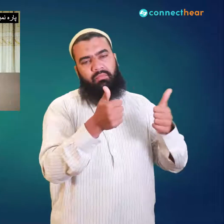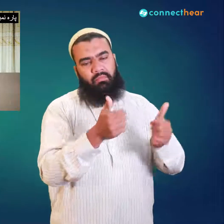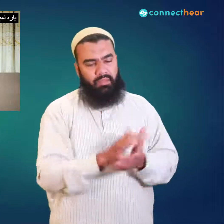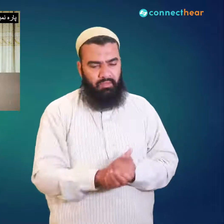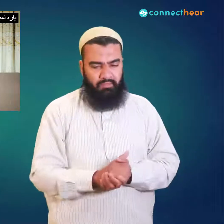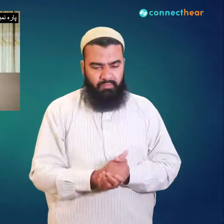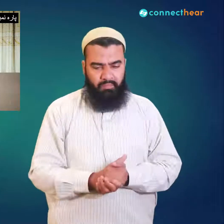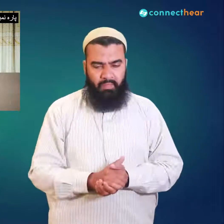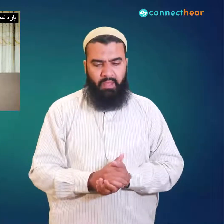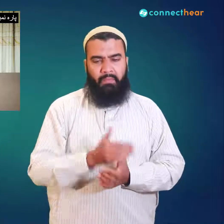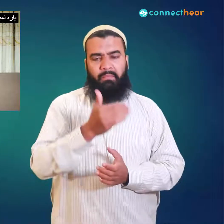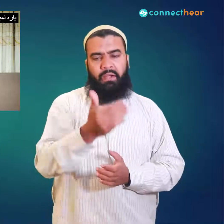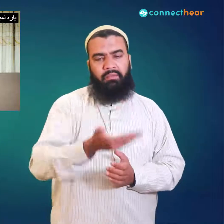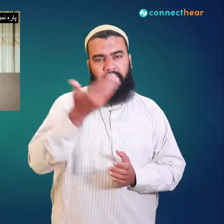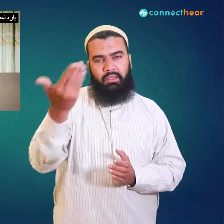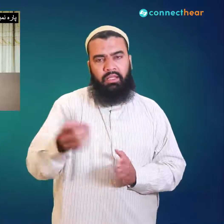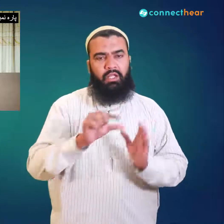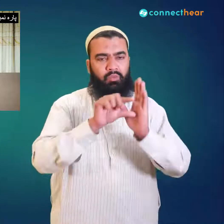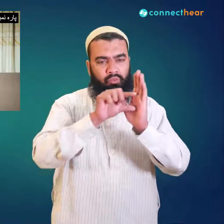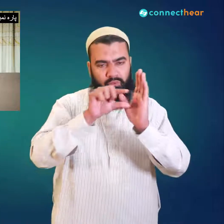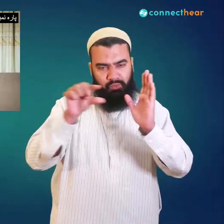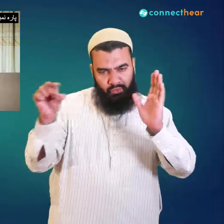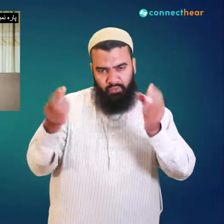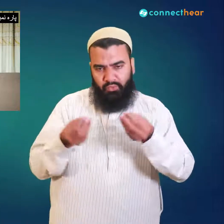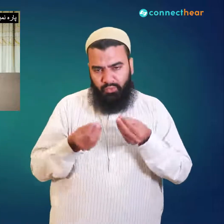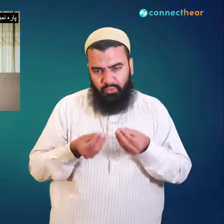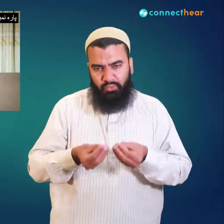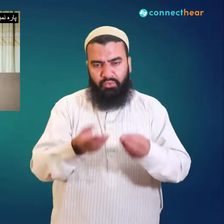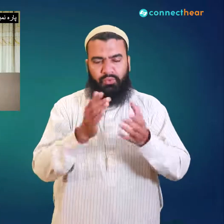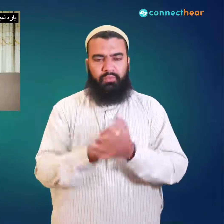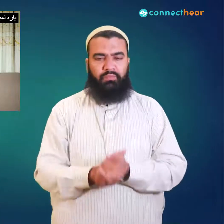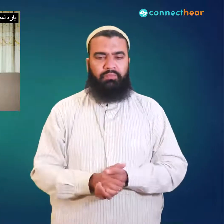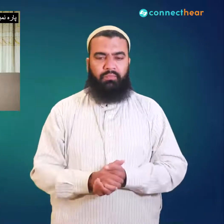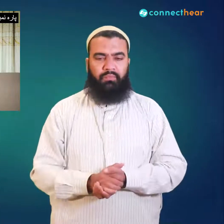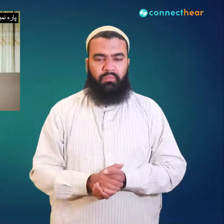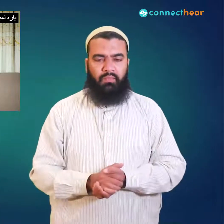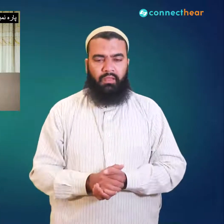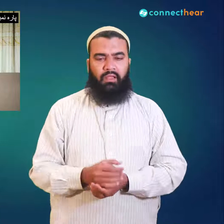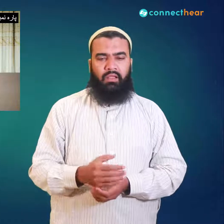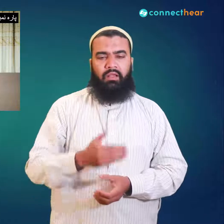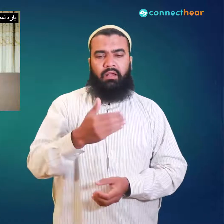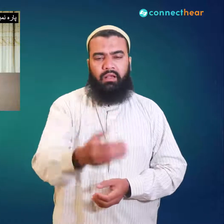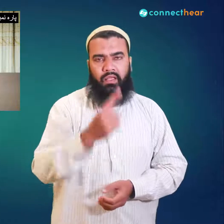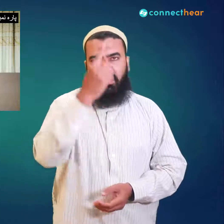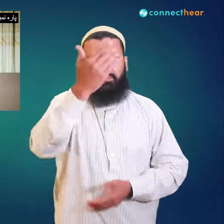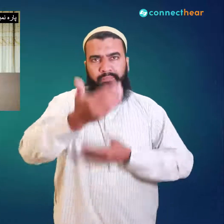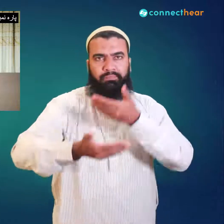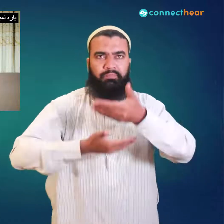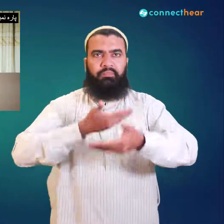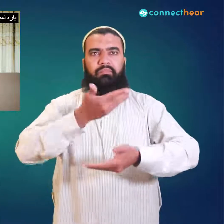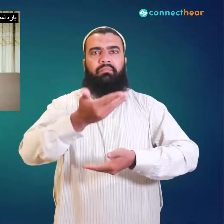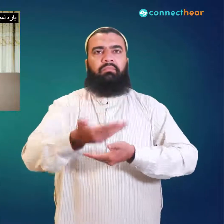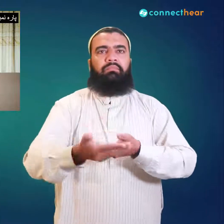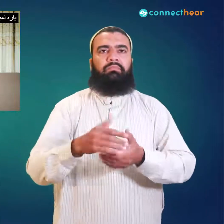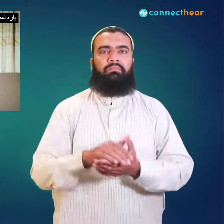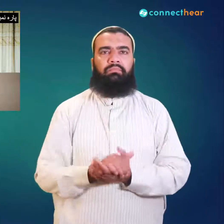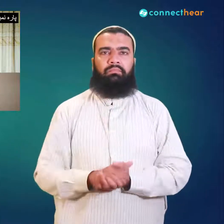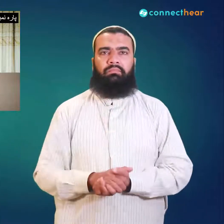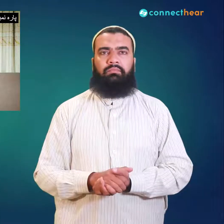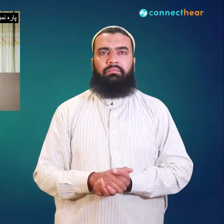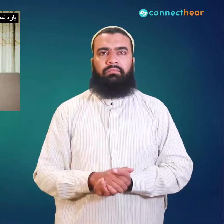اس کے بعد سورہ یونس کی ابتدا ہے، یہ سورت مکی ہے، رکوع نمبر 6 آیت نمبر